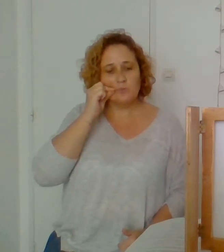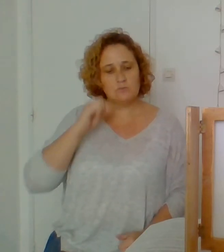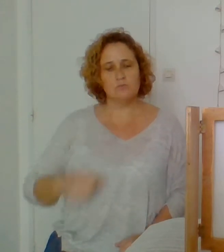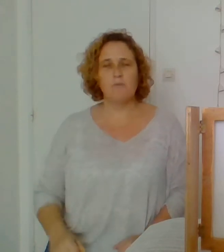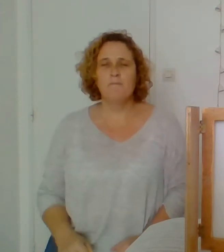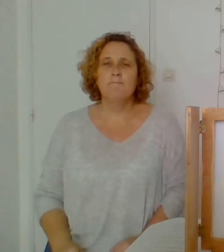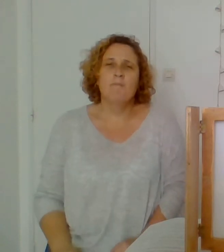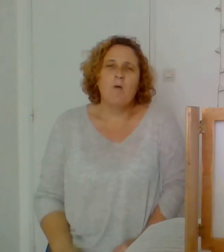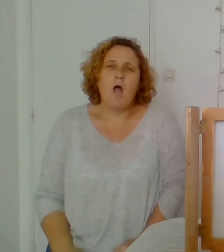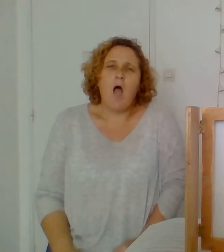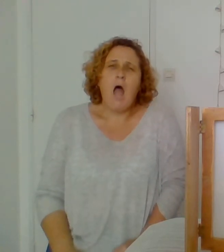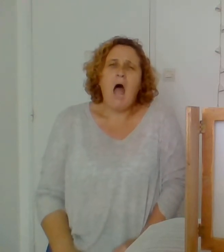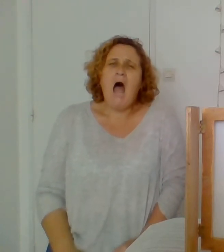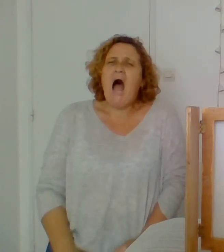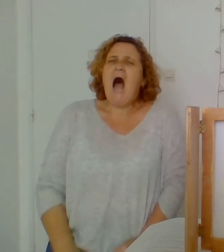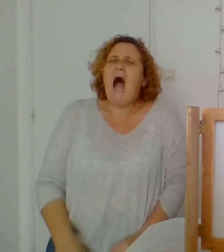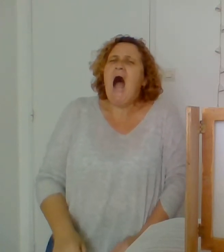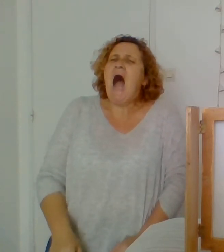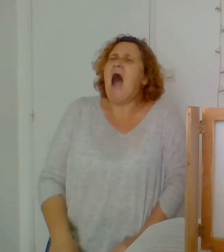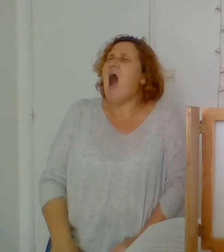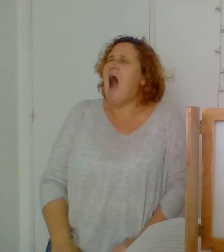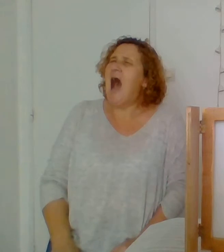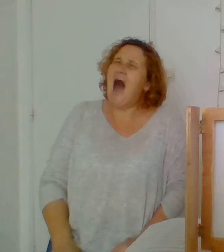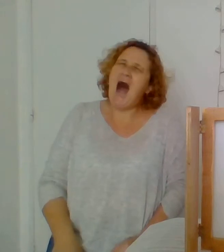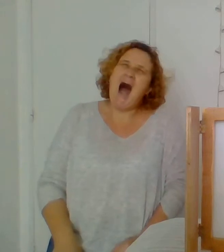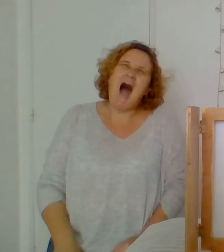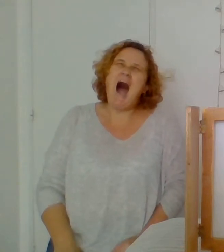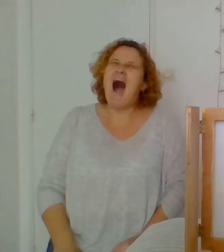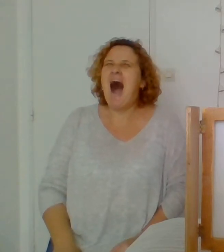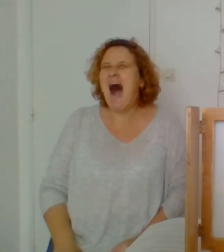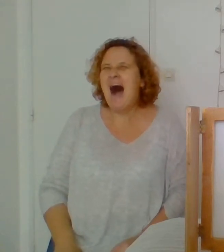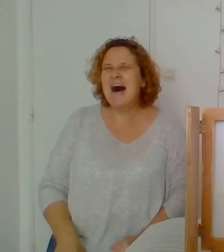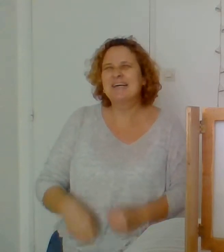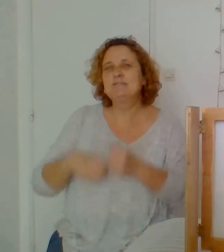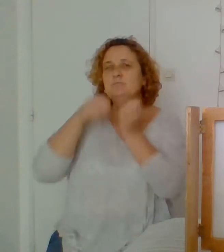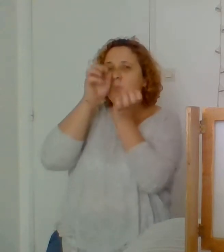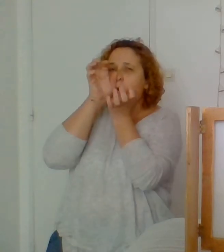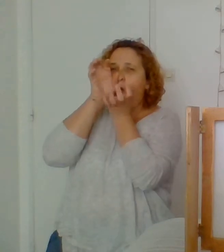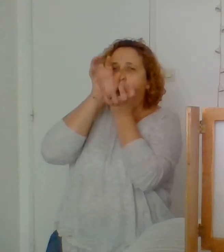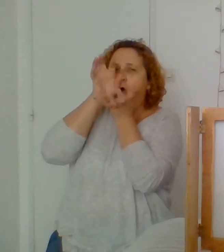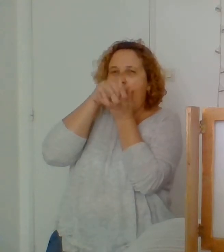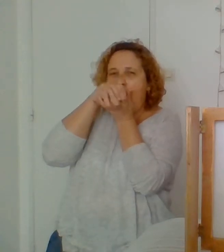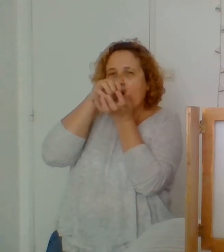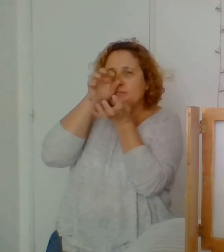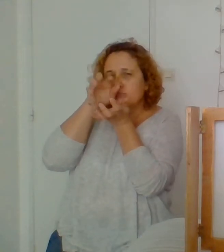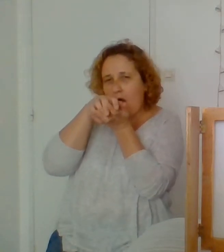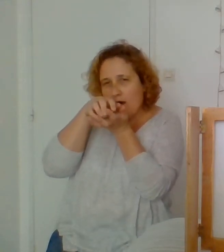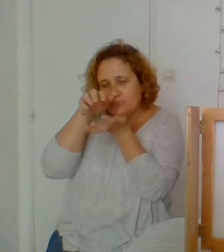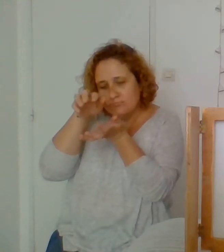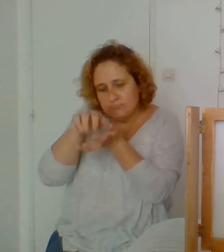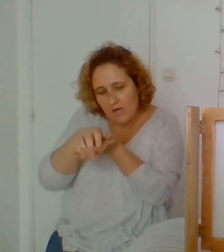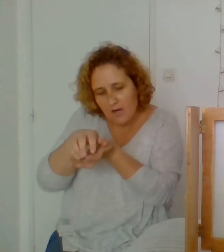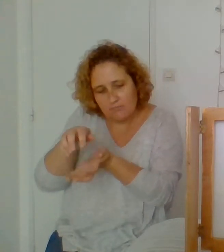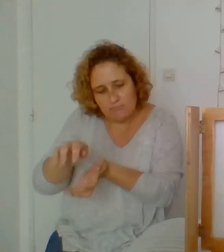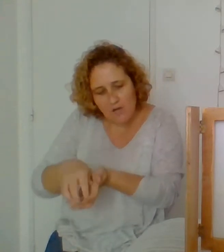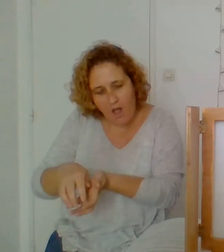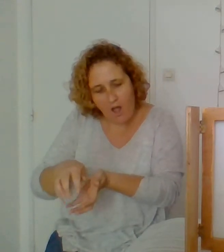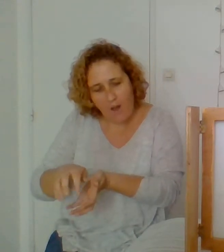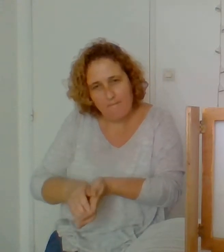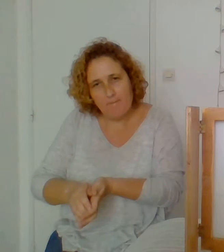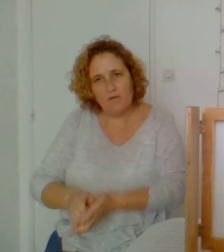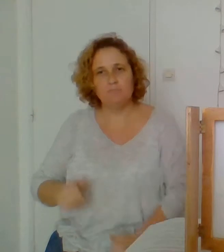alors il baille et il marmonna